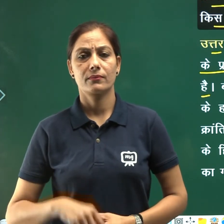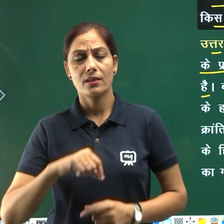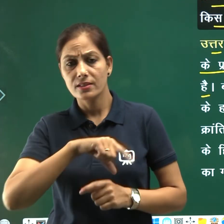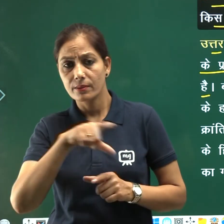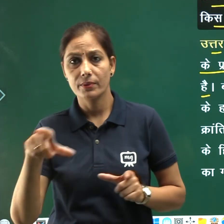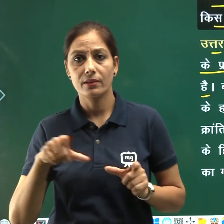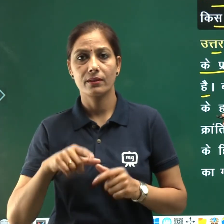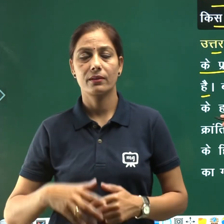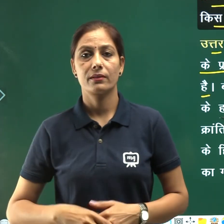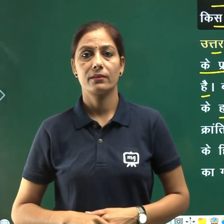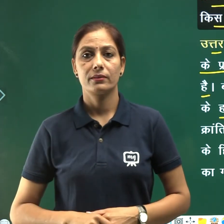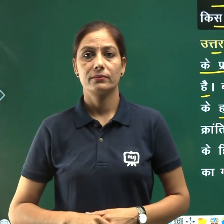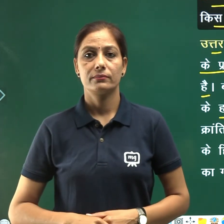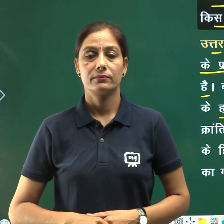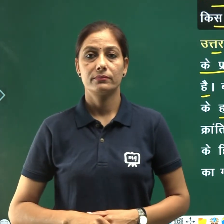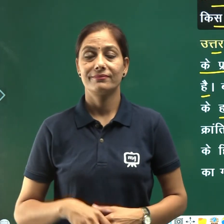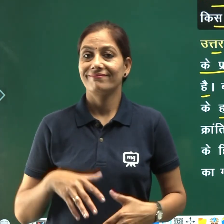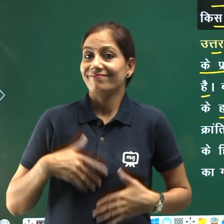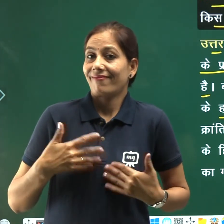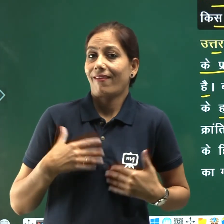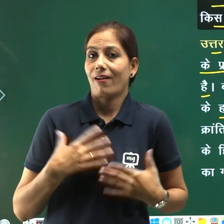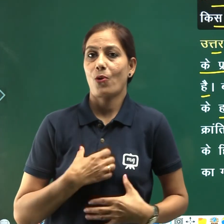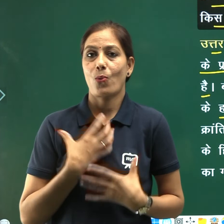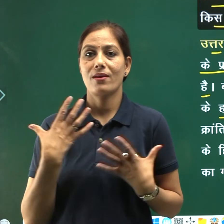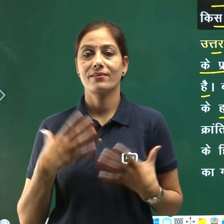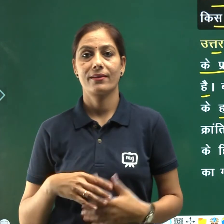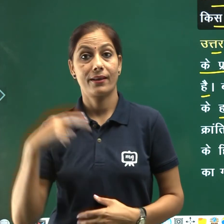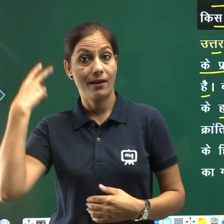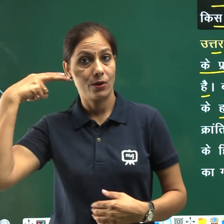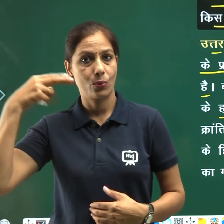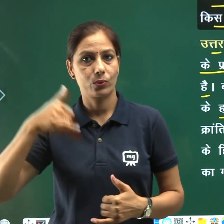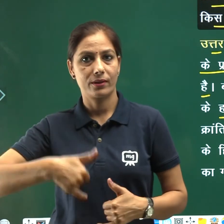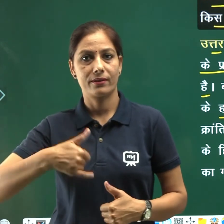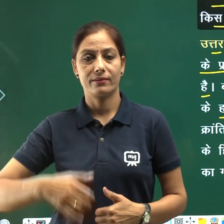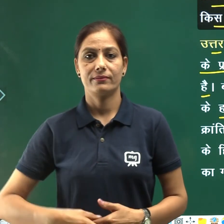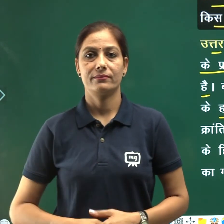सभी के हर्ष का कारण होता है।